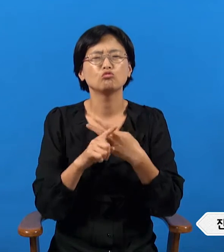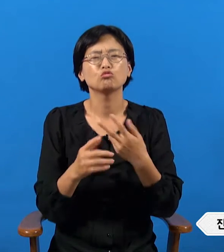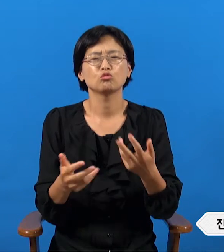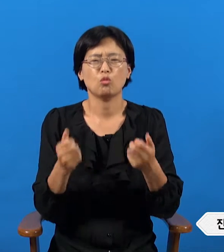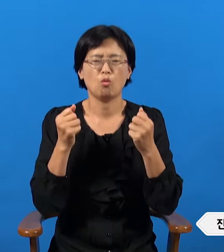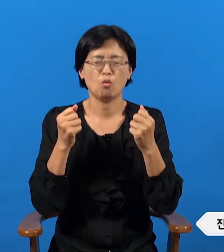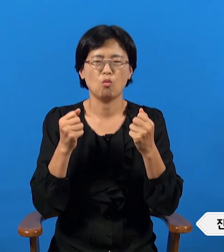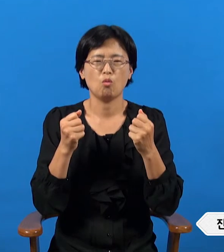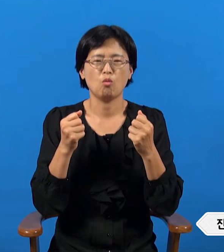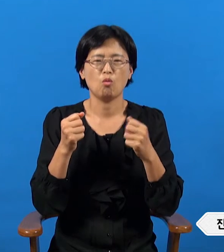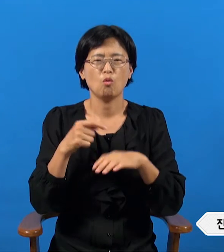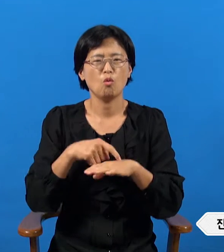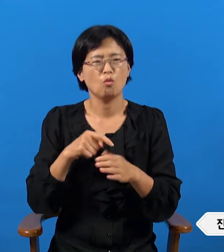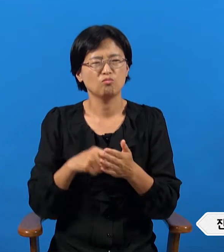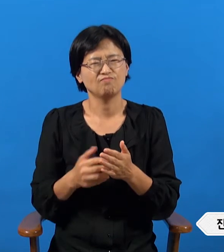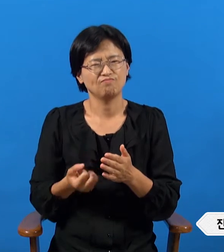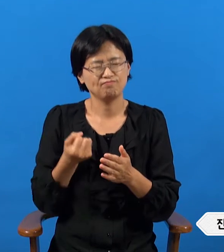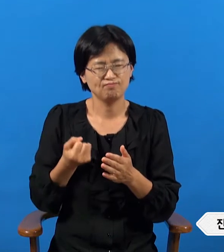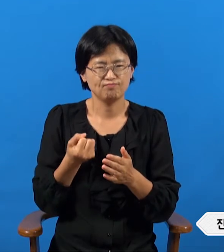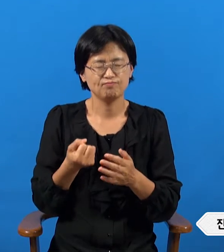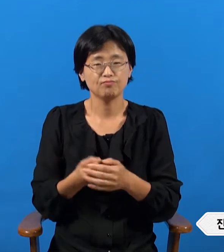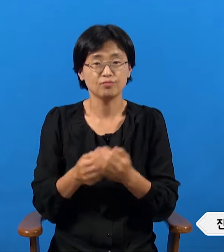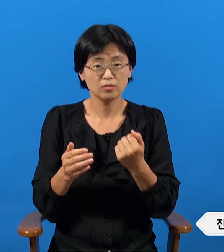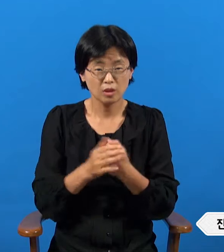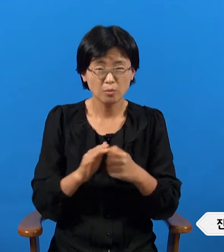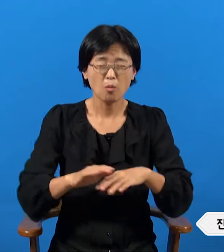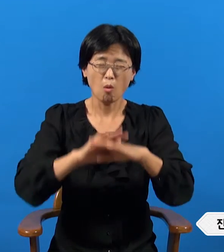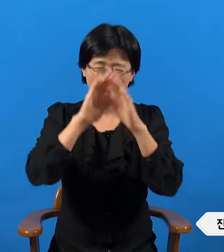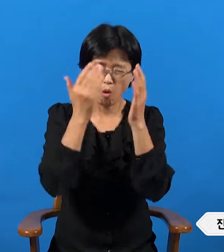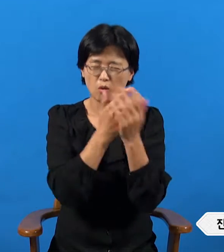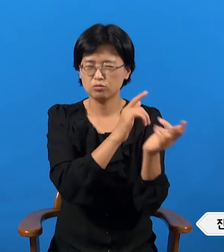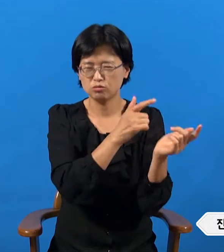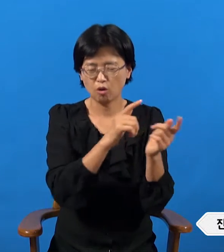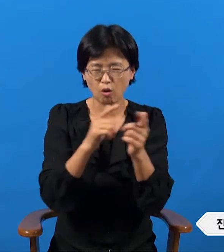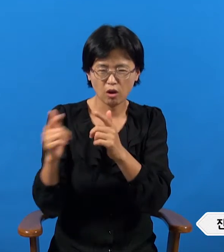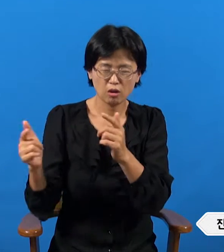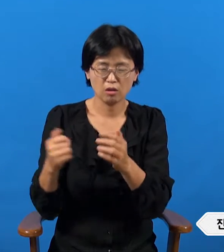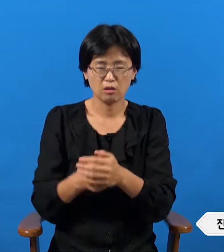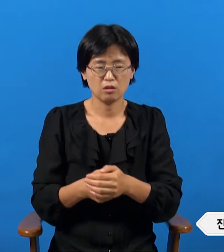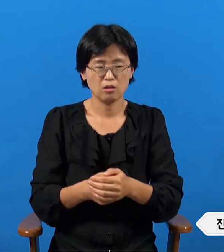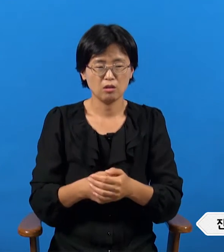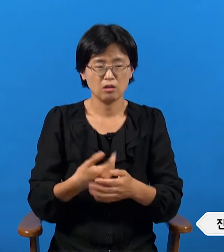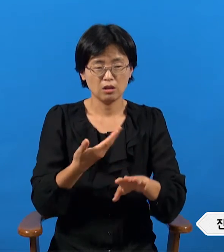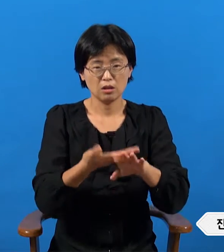라는 생각을 갖고 있습니다. 그것 때문에 모든 것들이 다